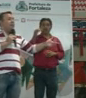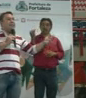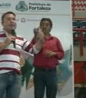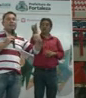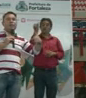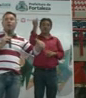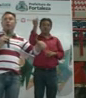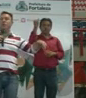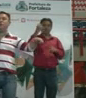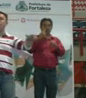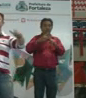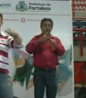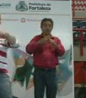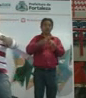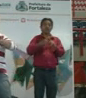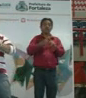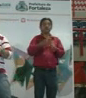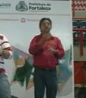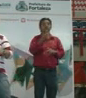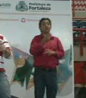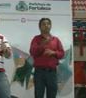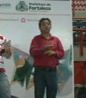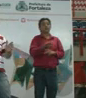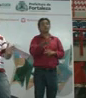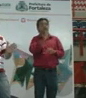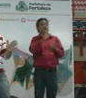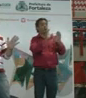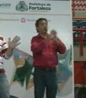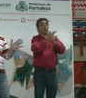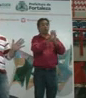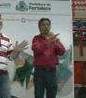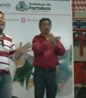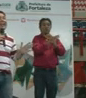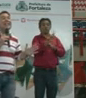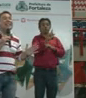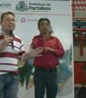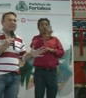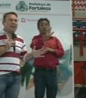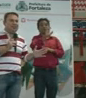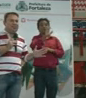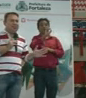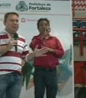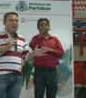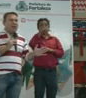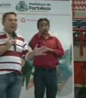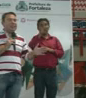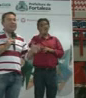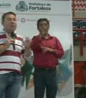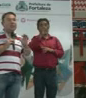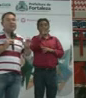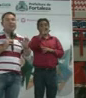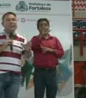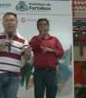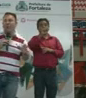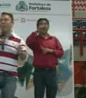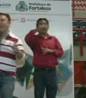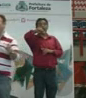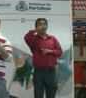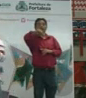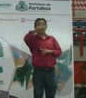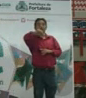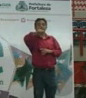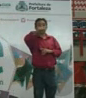importante, porque de certa forma nós vamos falar um pouquinho dos conceitos da geometria analítica. Se você tem